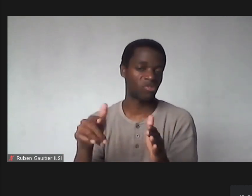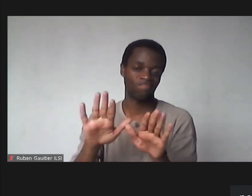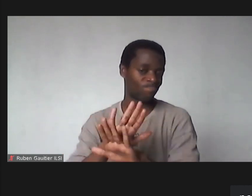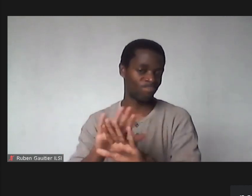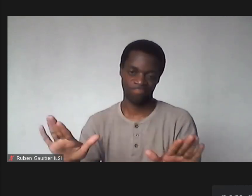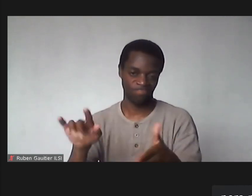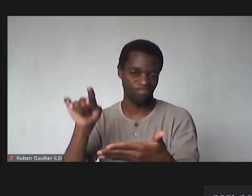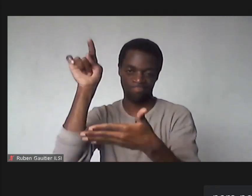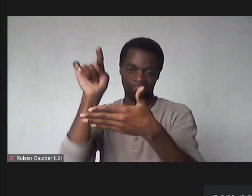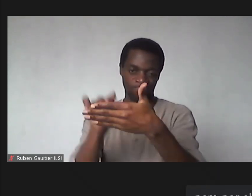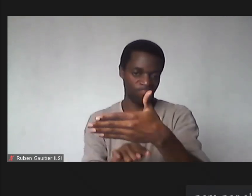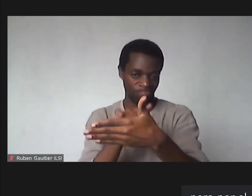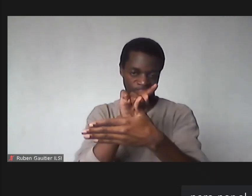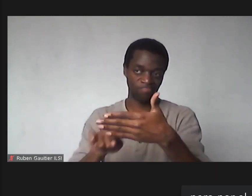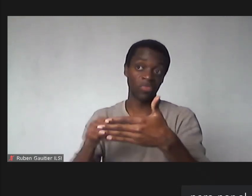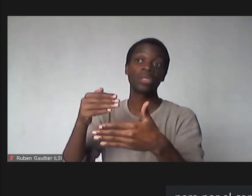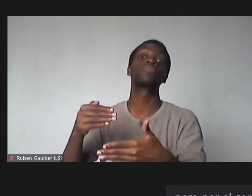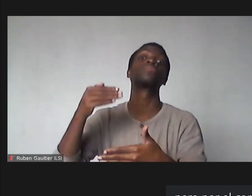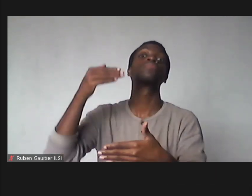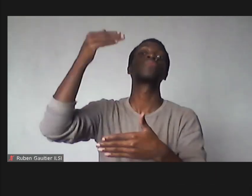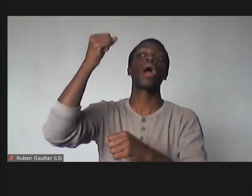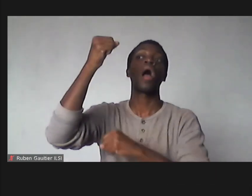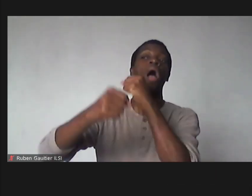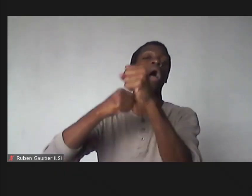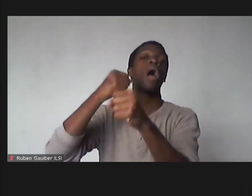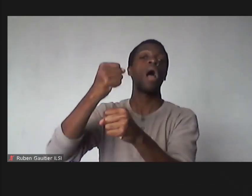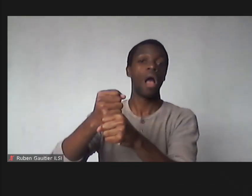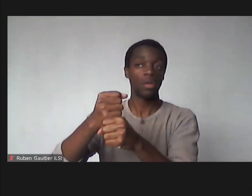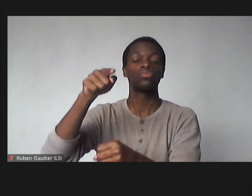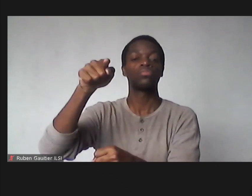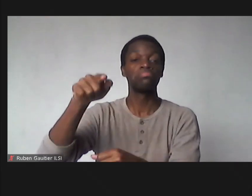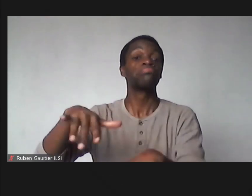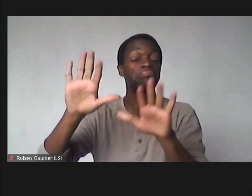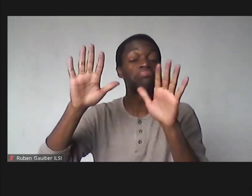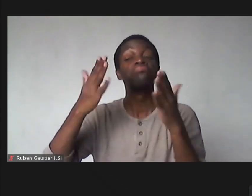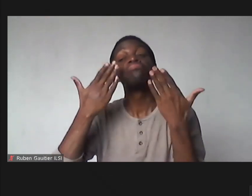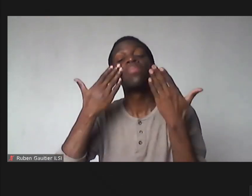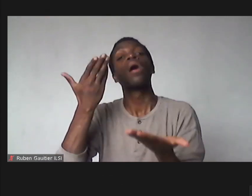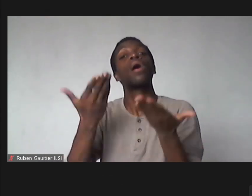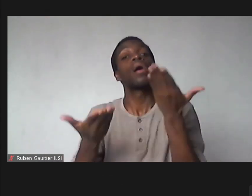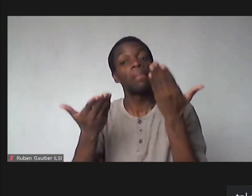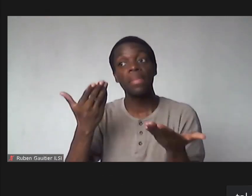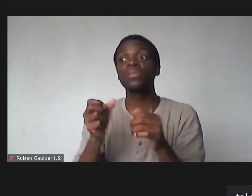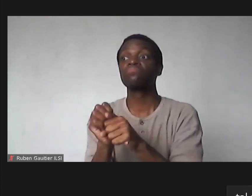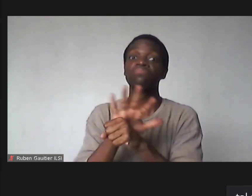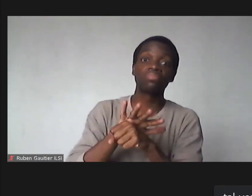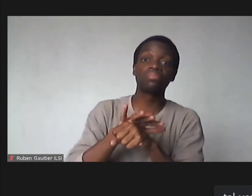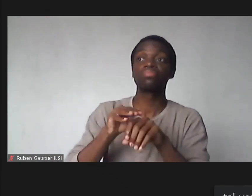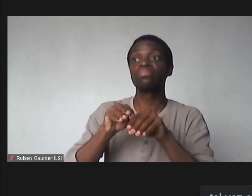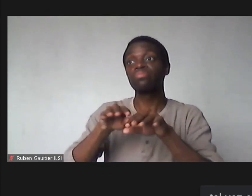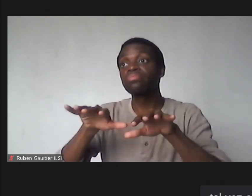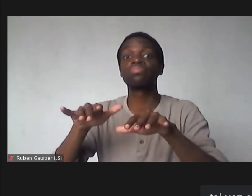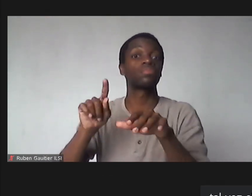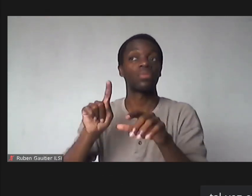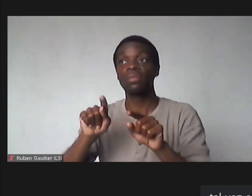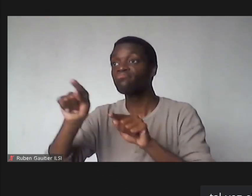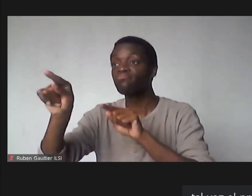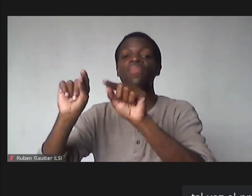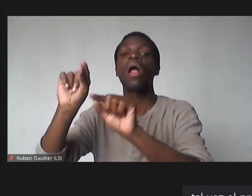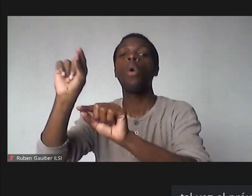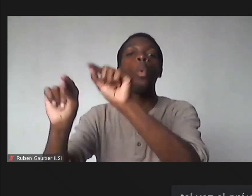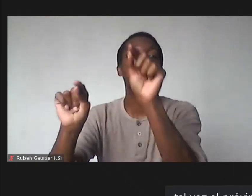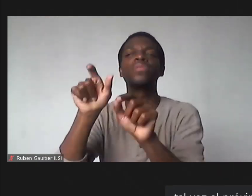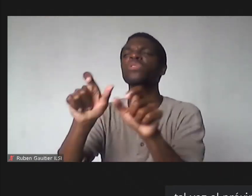muy cierto porque no sabemos cómo será este futuro y todo más. Pero tenemos el censo y también una encuesta de la